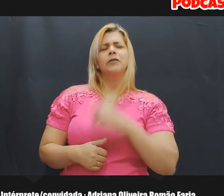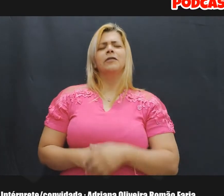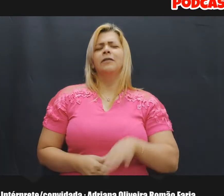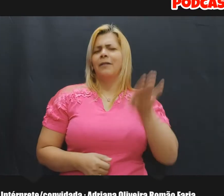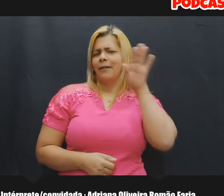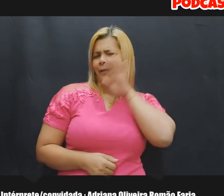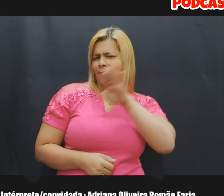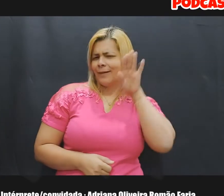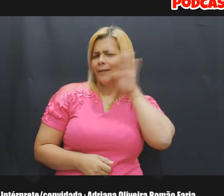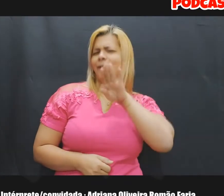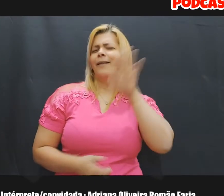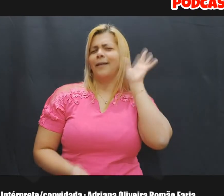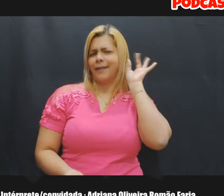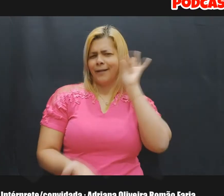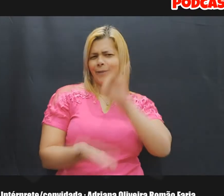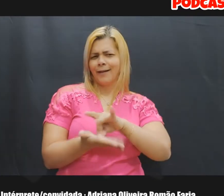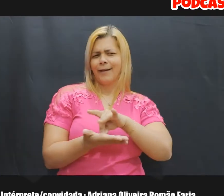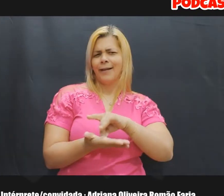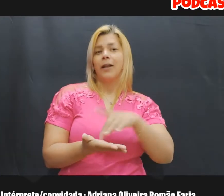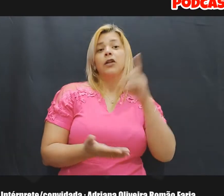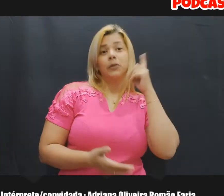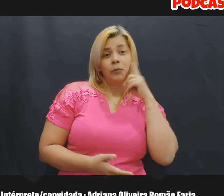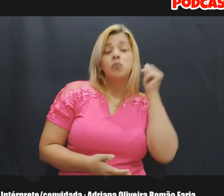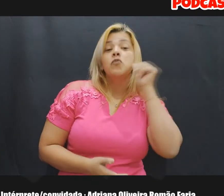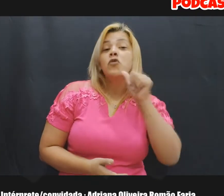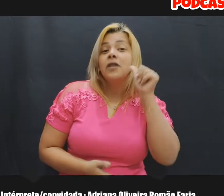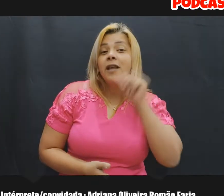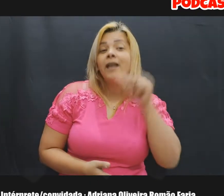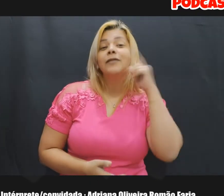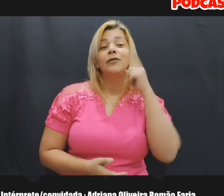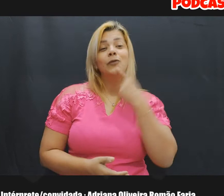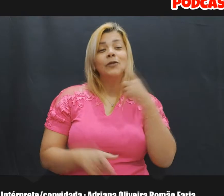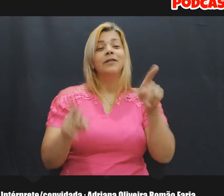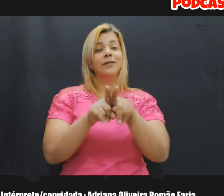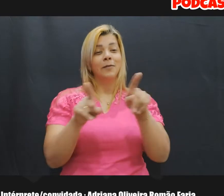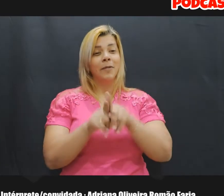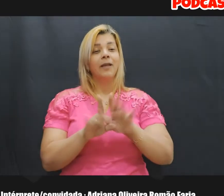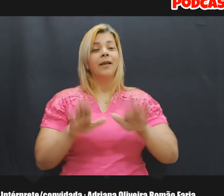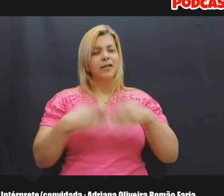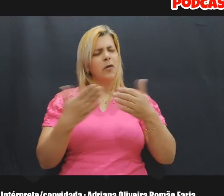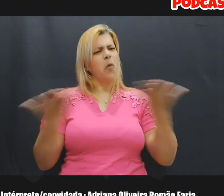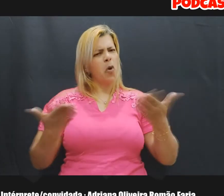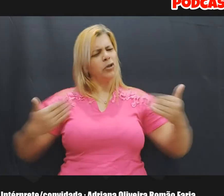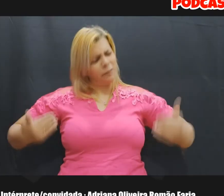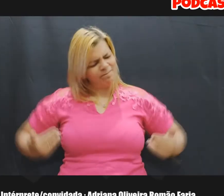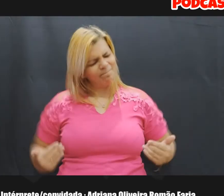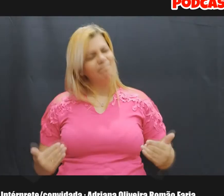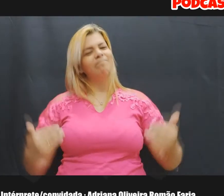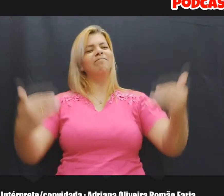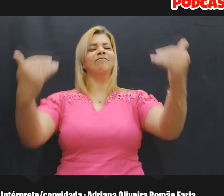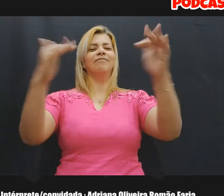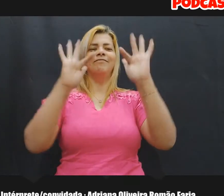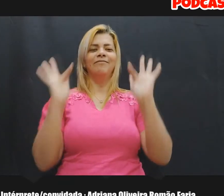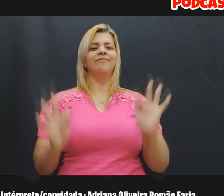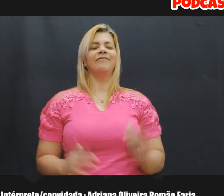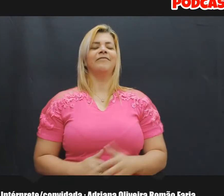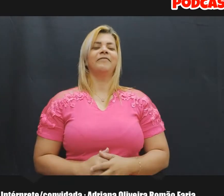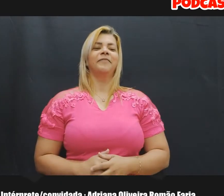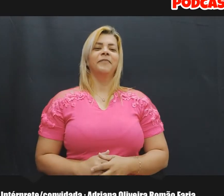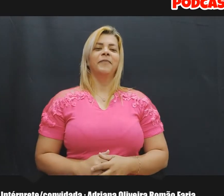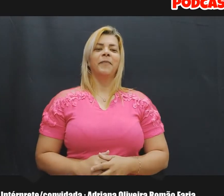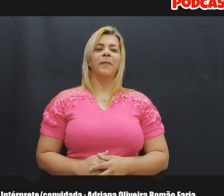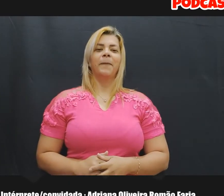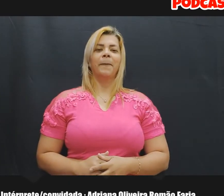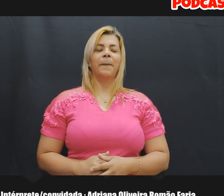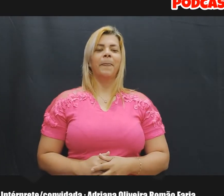bola, das surdas também. Então eu vejo um avanço muito grande e a gente fica feliz por tudo isso. Legal,